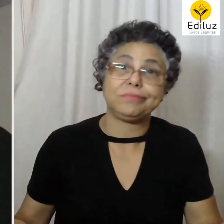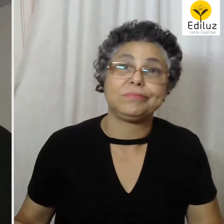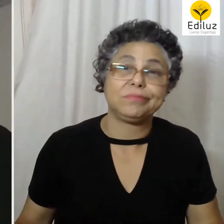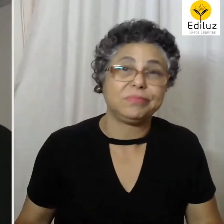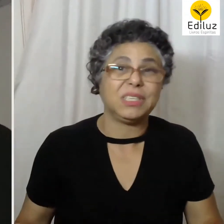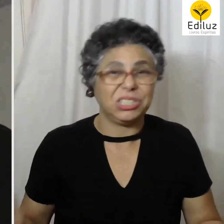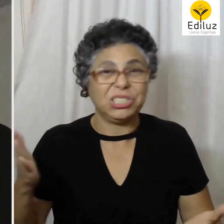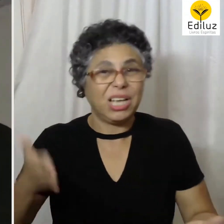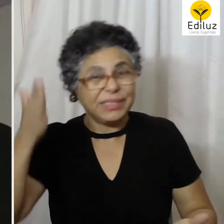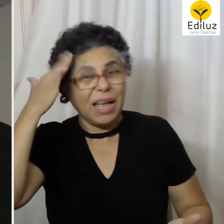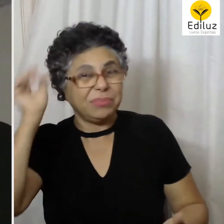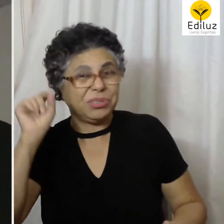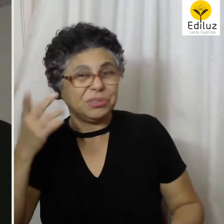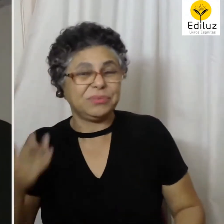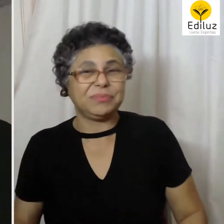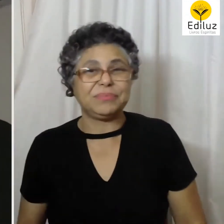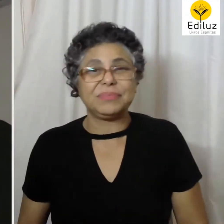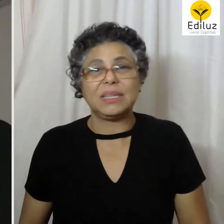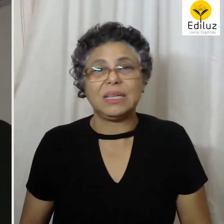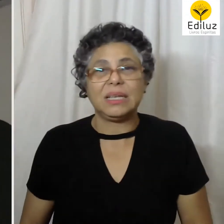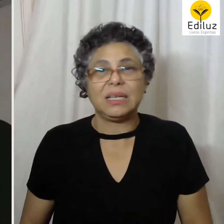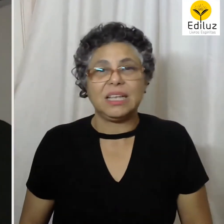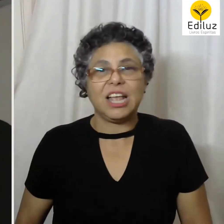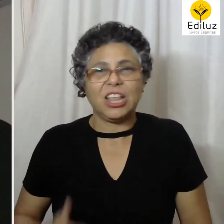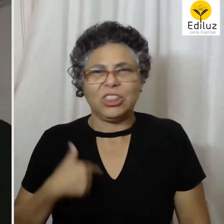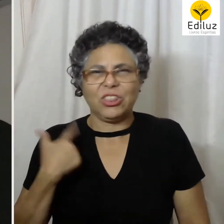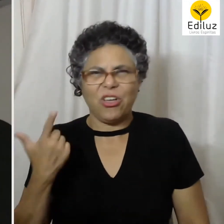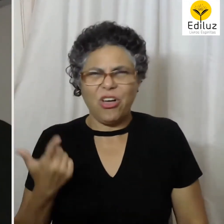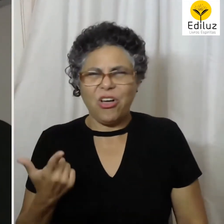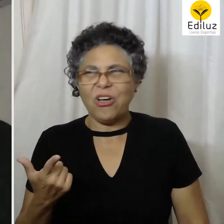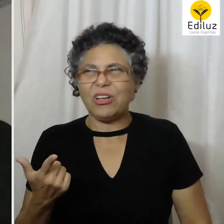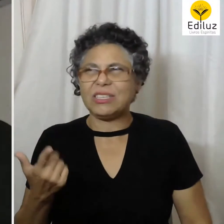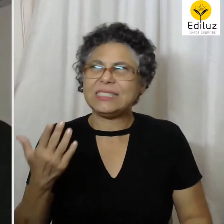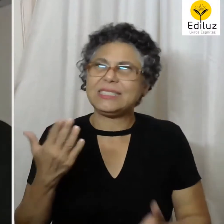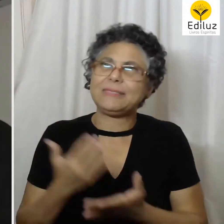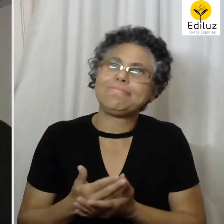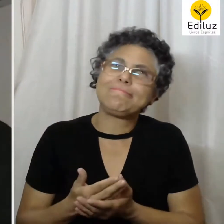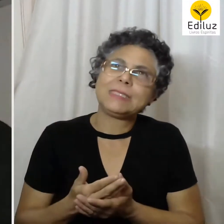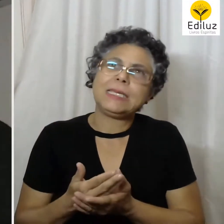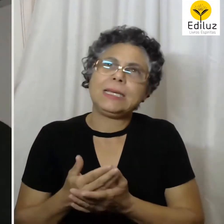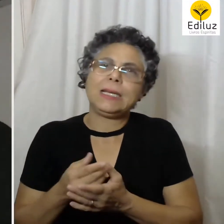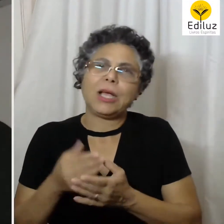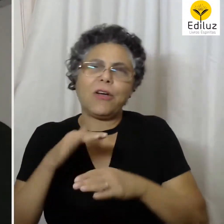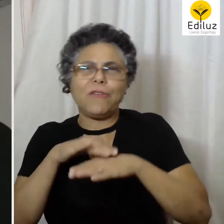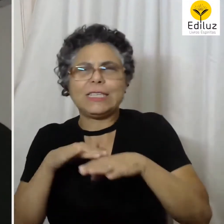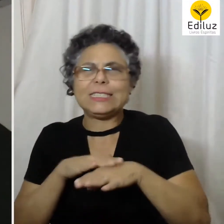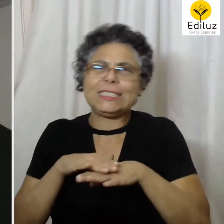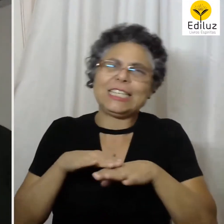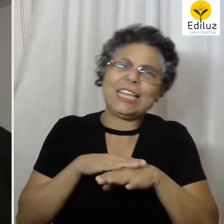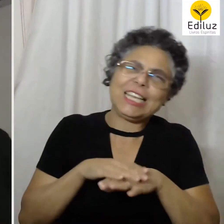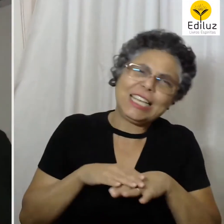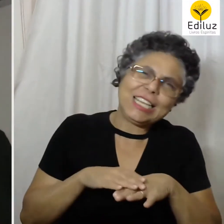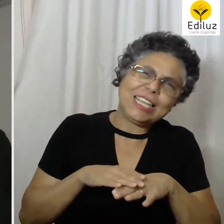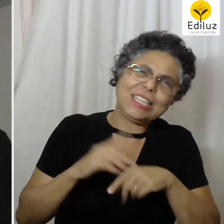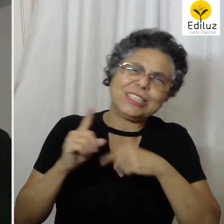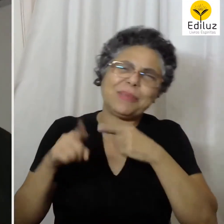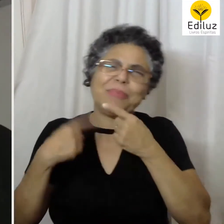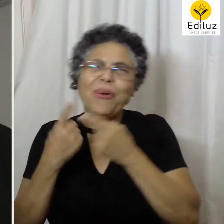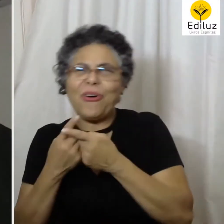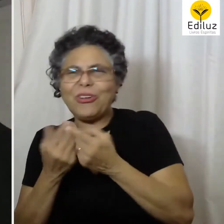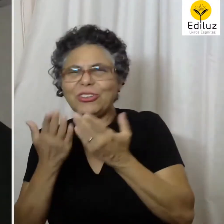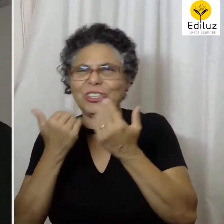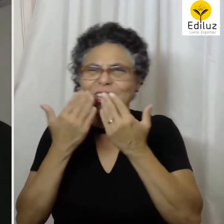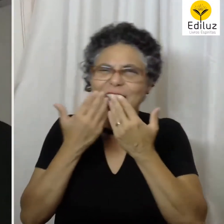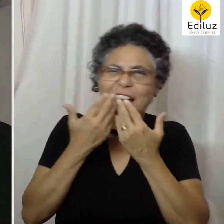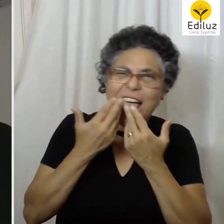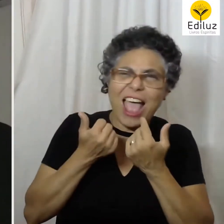não. Nós estamos aqui sentados no meio da noite, conversando, e geralmente depois do jantar,